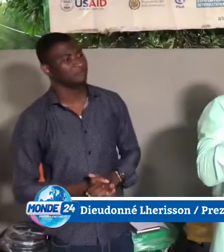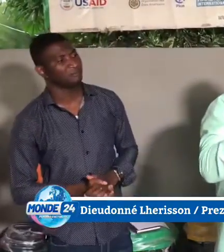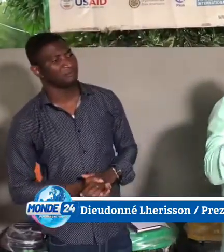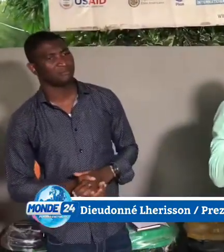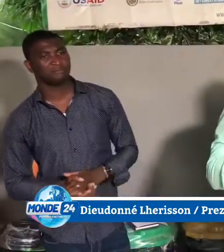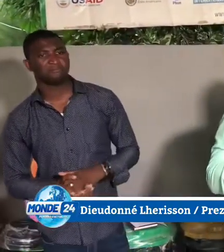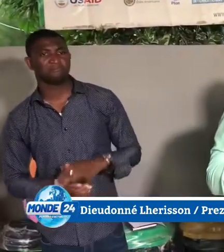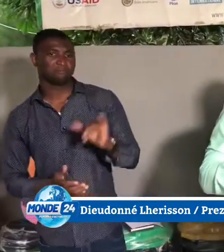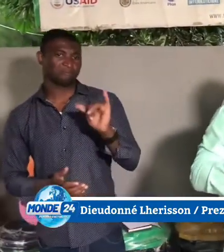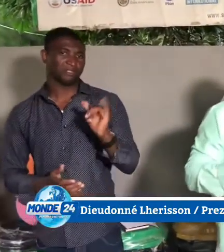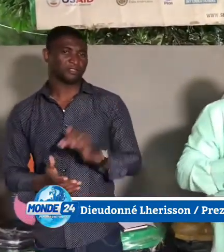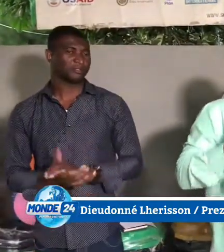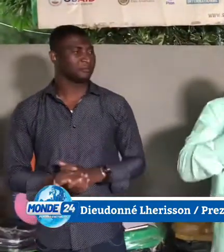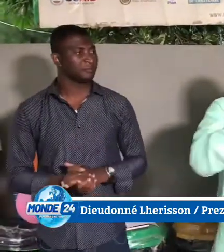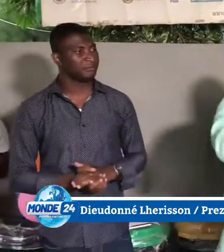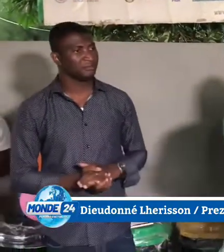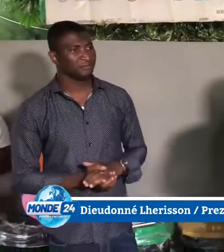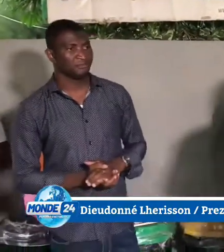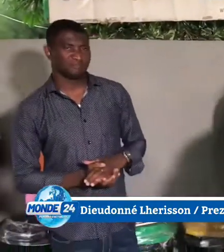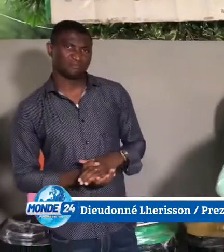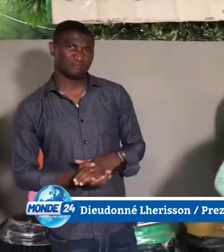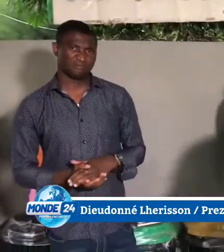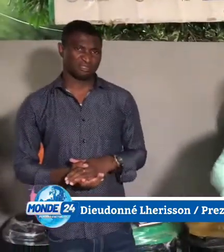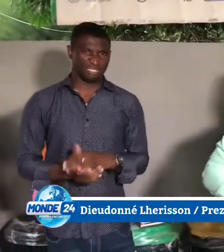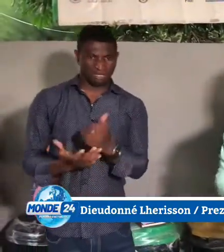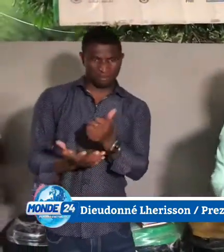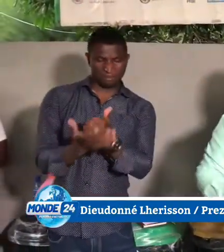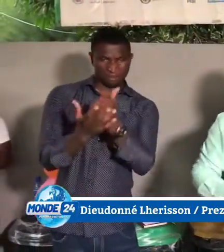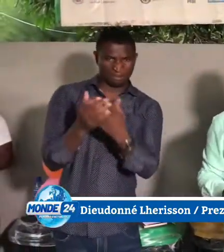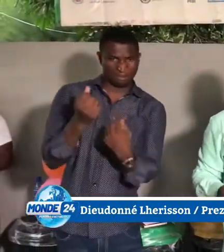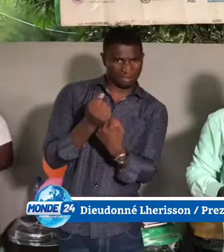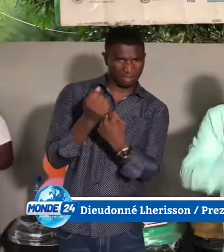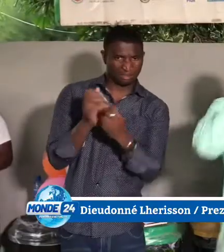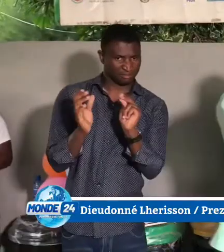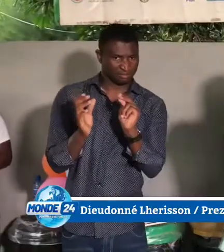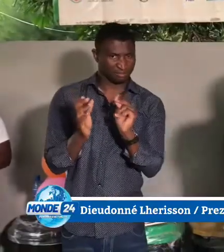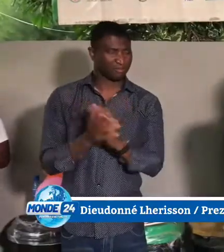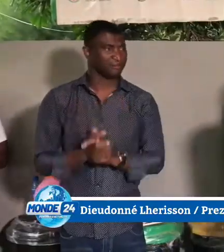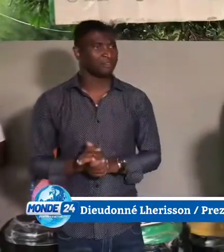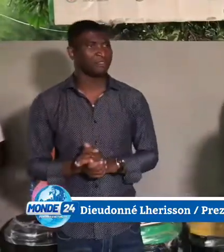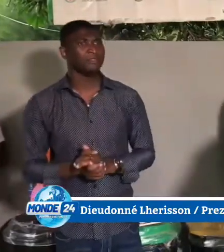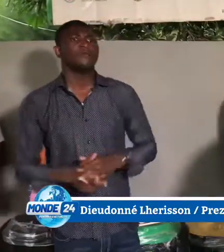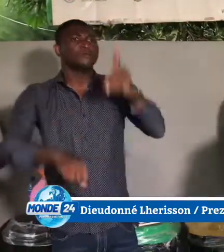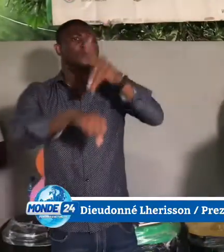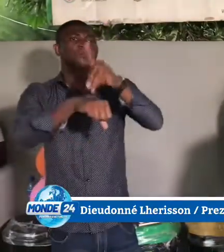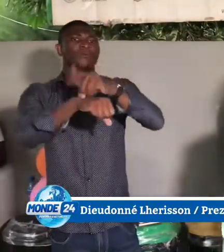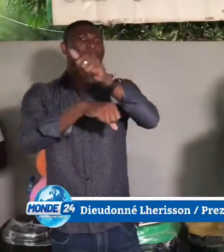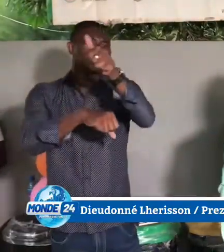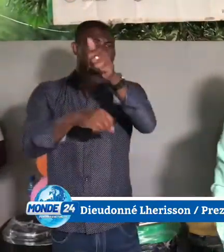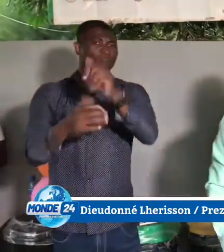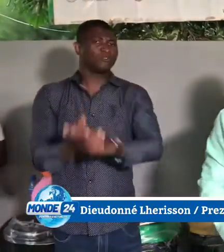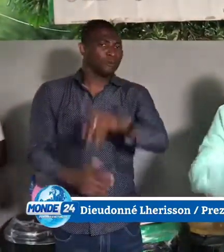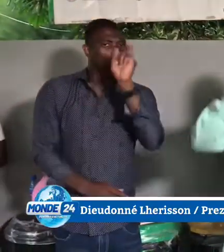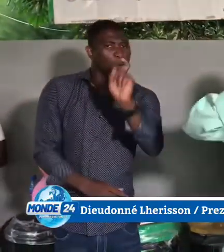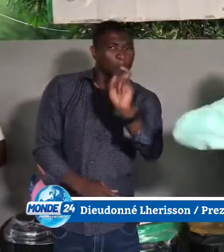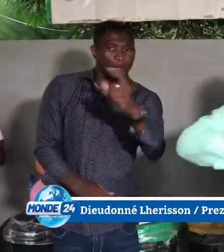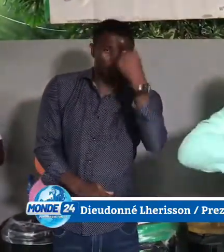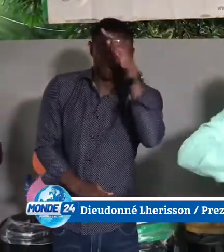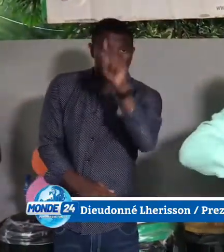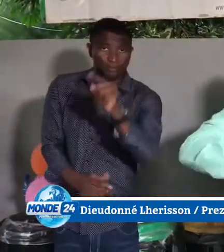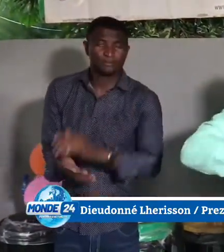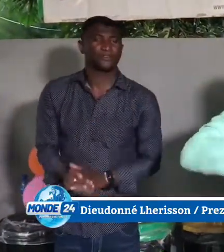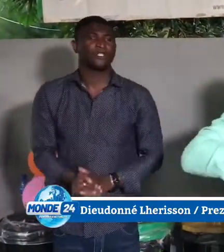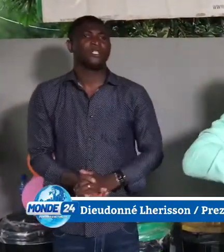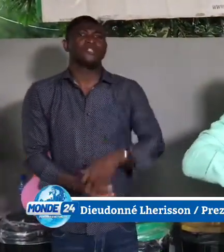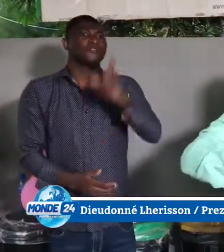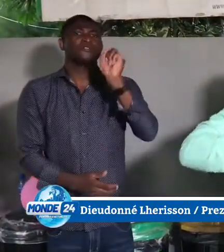C'est comme si son faveur est fort. Son droit est gagné. Son droit est